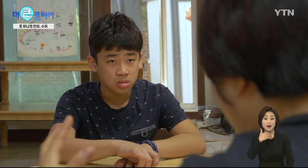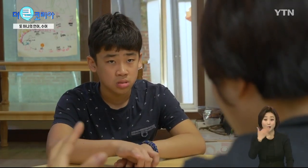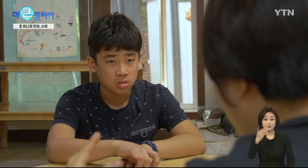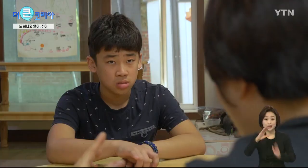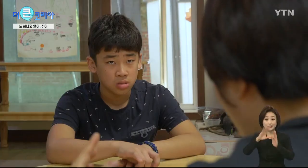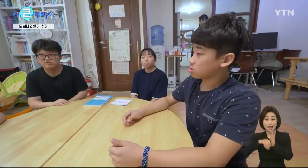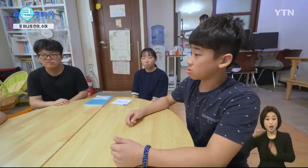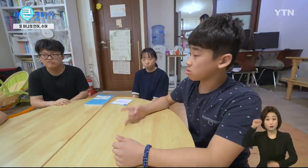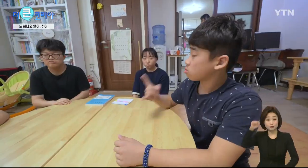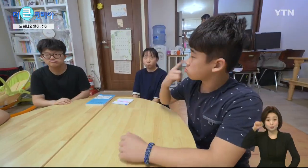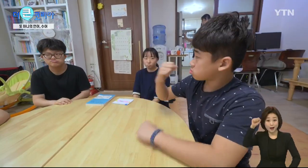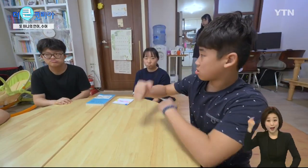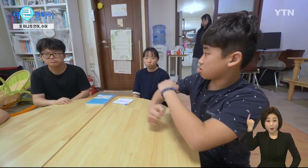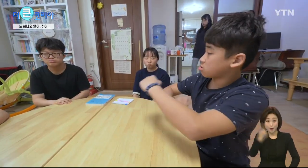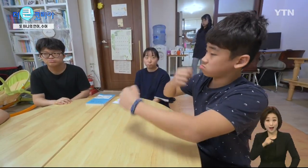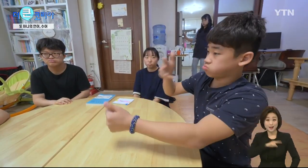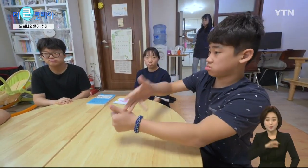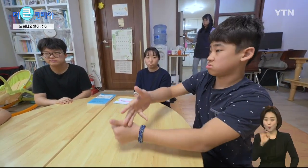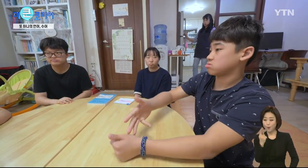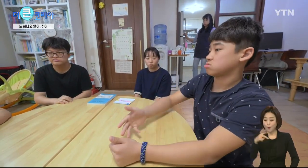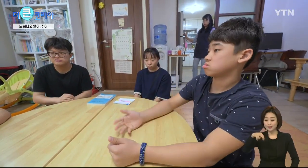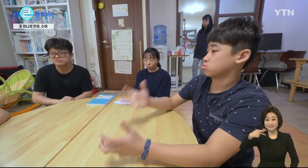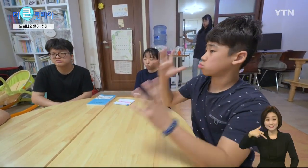9살 나이에 우즈베키스탄에서 온 오스카 씨.